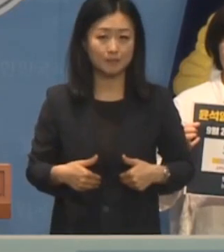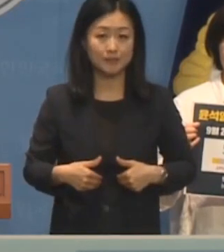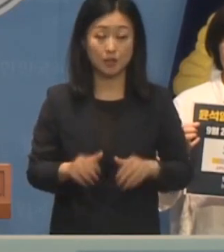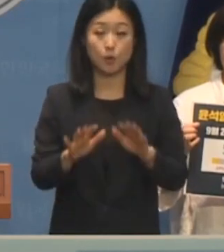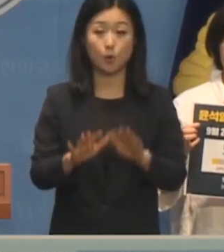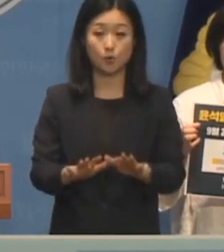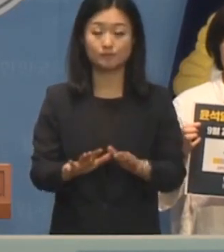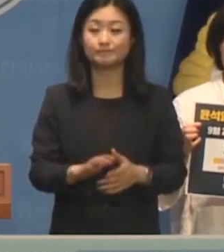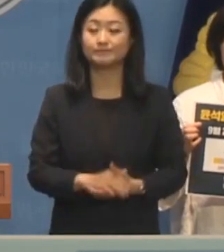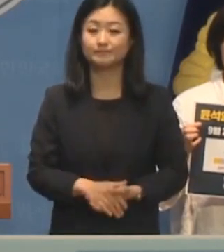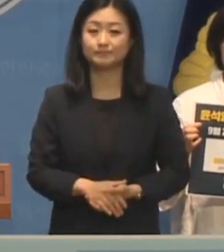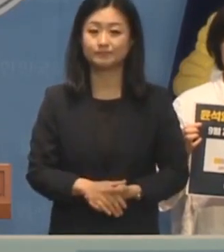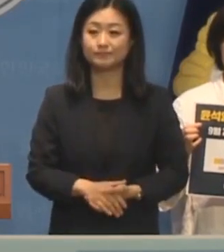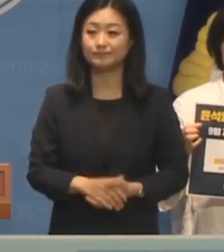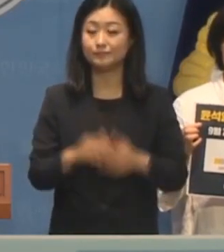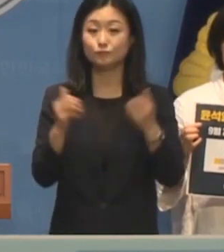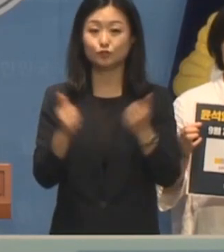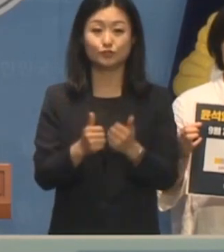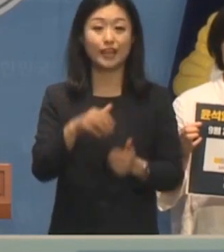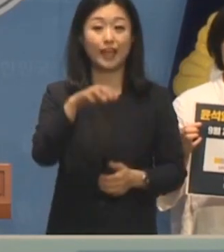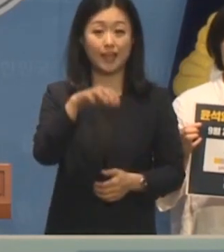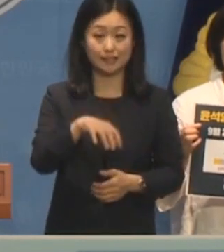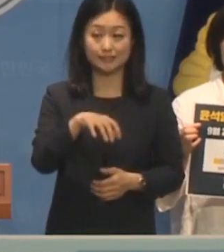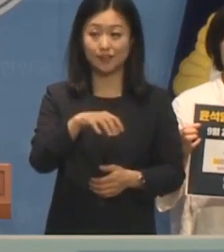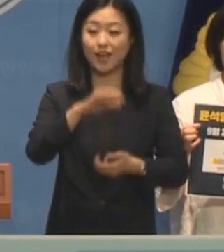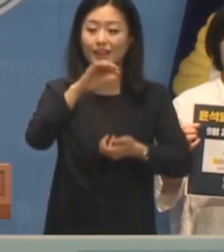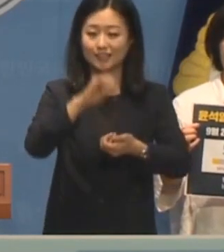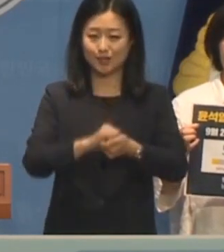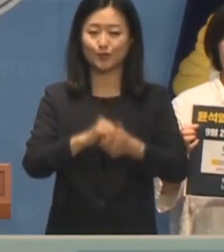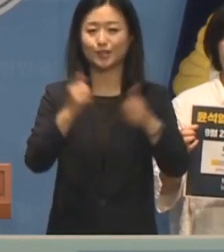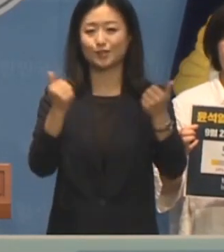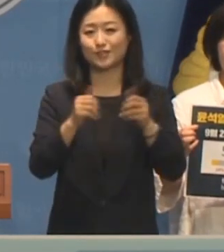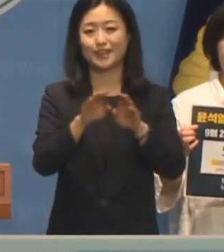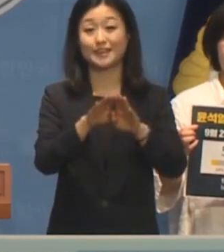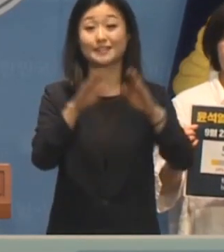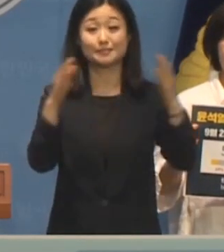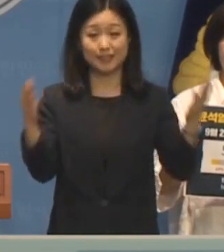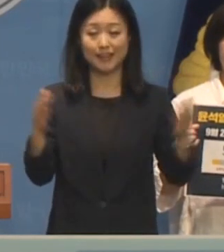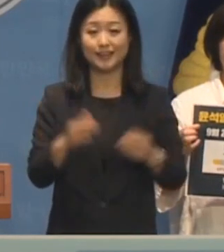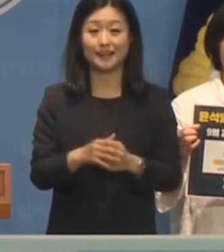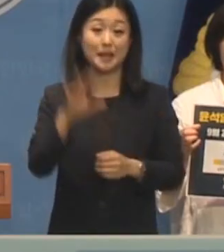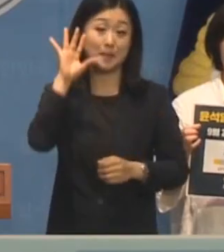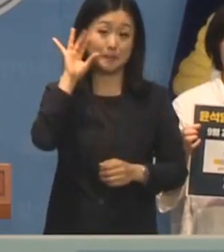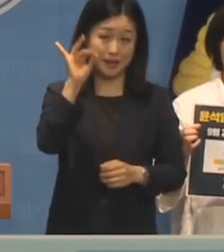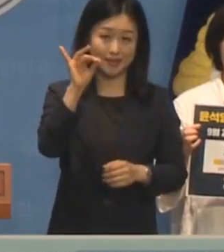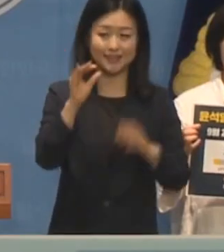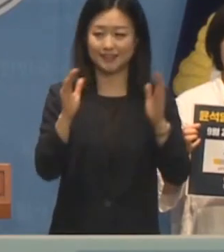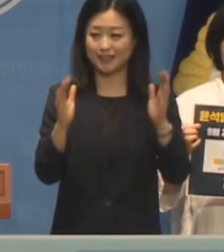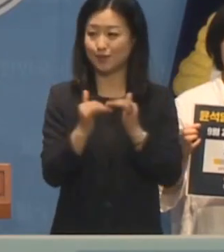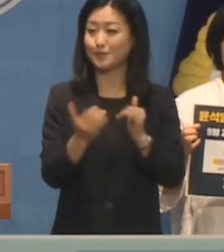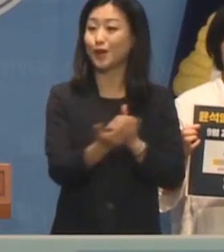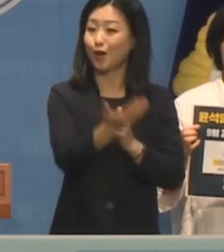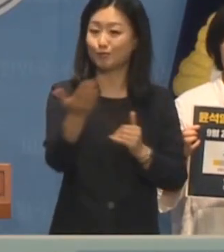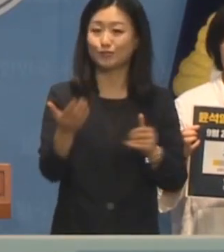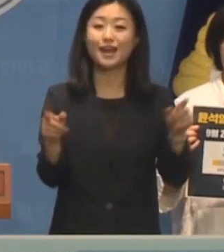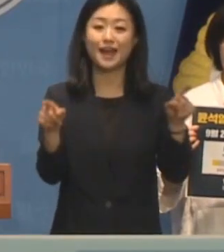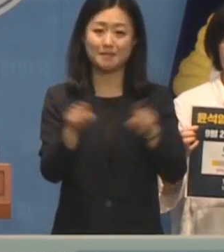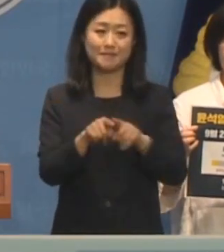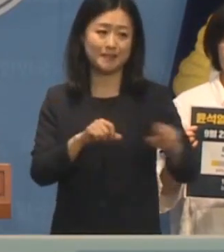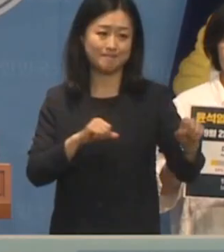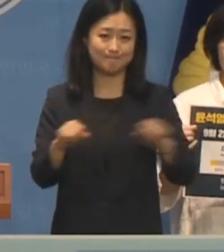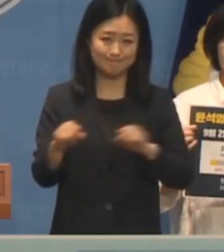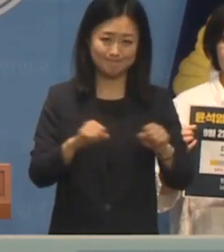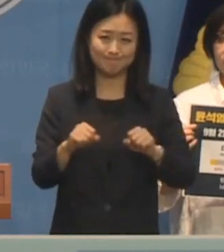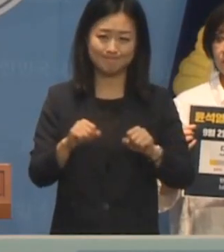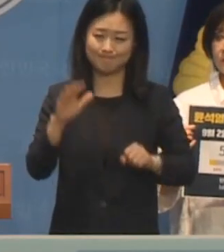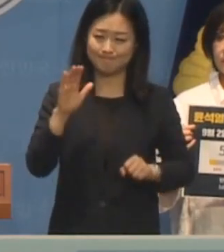오늘 국회가 정기회의가 시작되었습니다. 앞으로 있는 100일 우리 국민들과 함께 그 길을